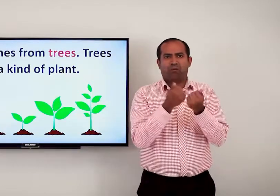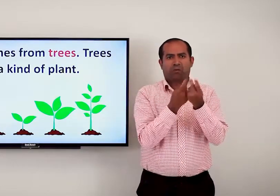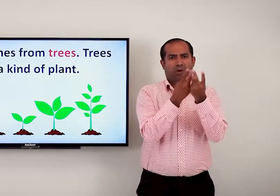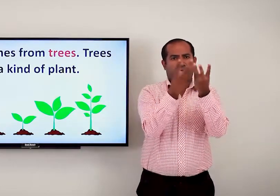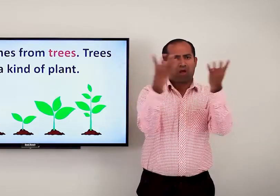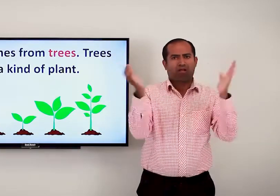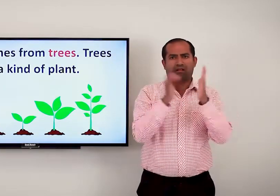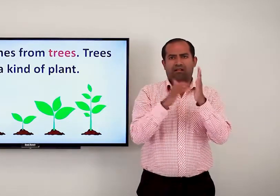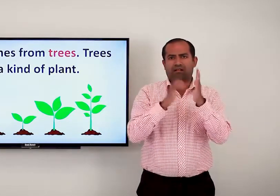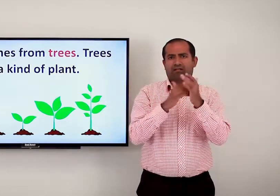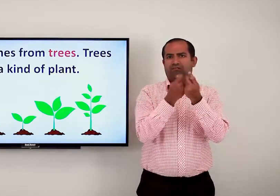ہے۔